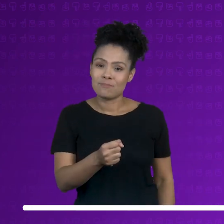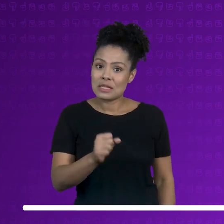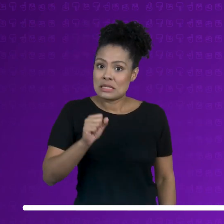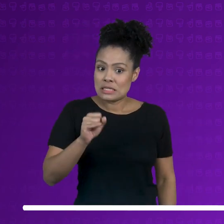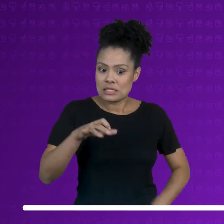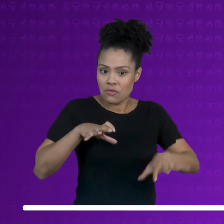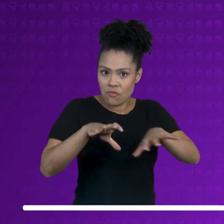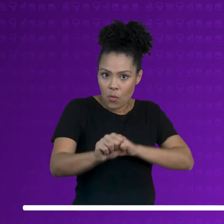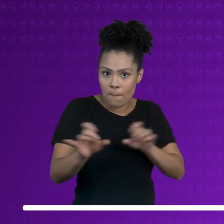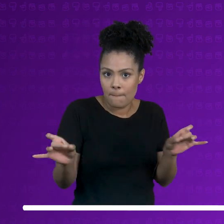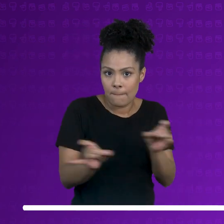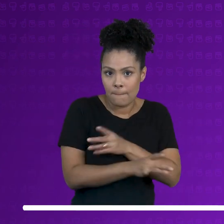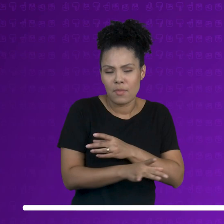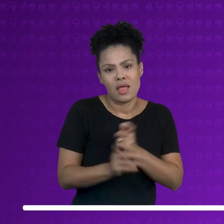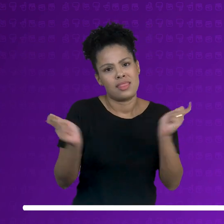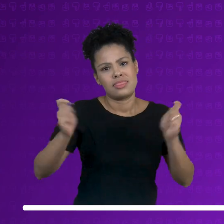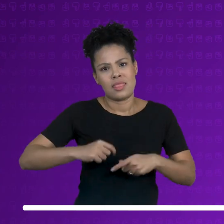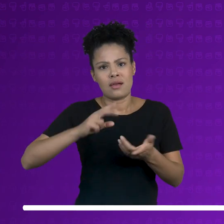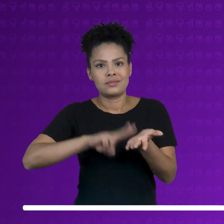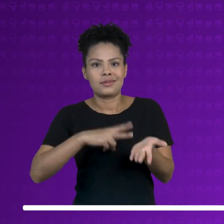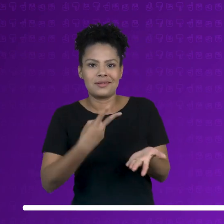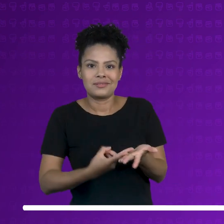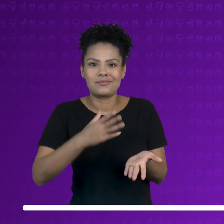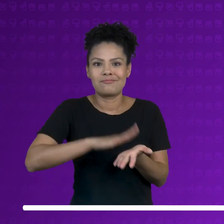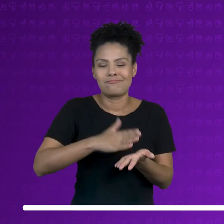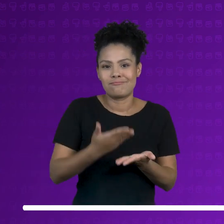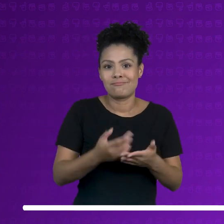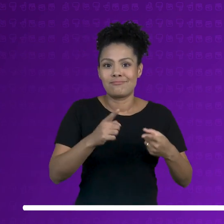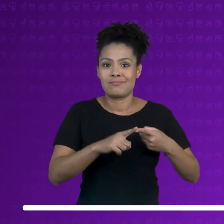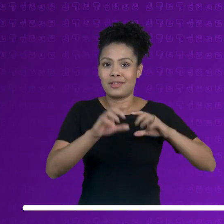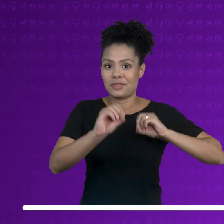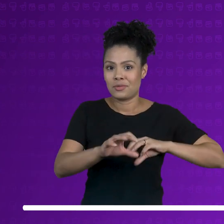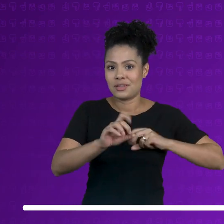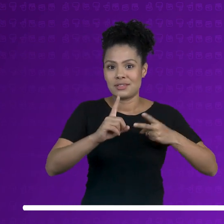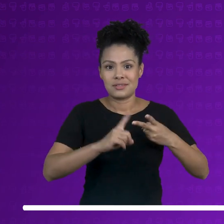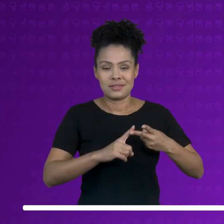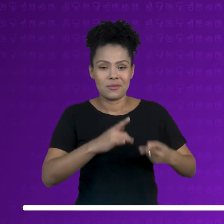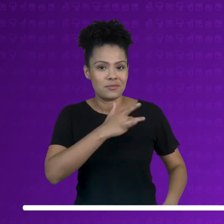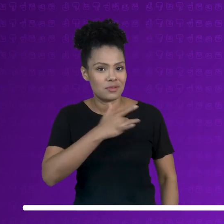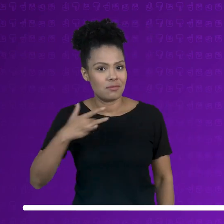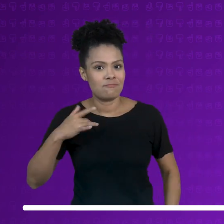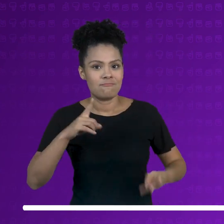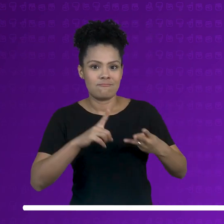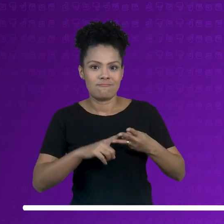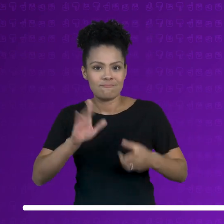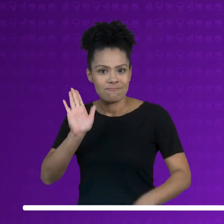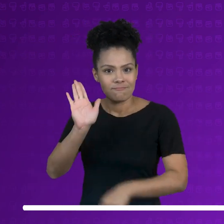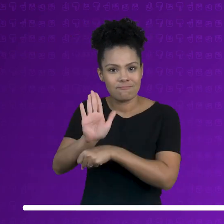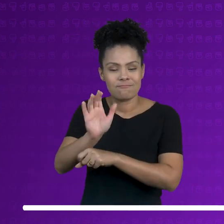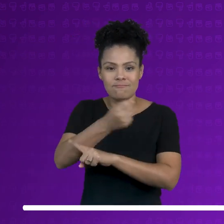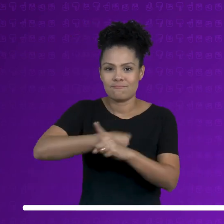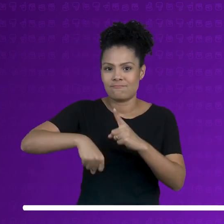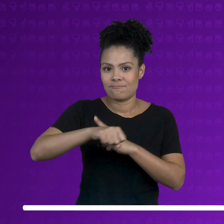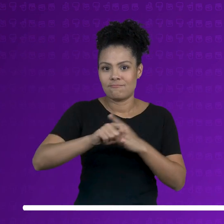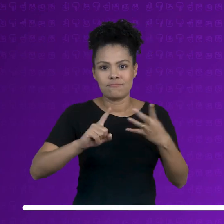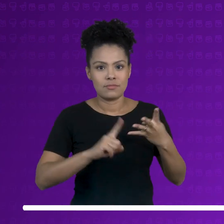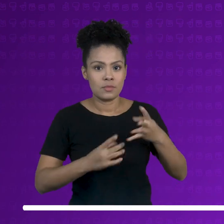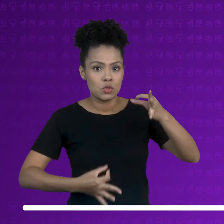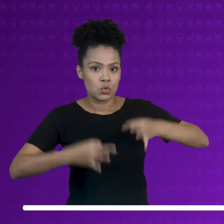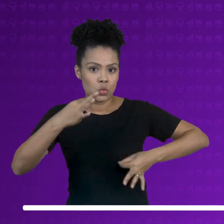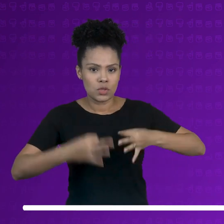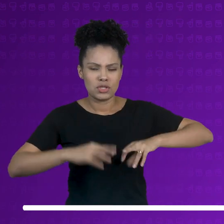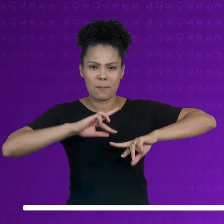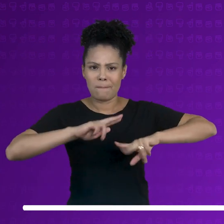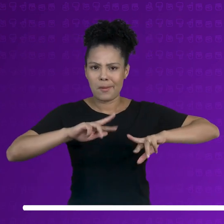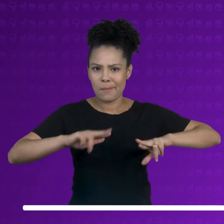A formação possibilita trabalhar como tradutor-intérprete nas áreas de educação, saúde, assistência social,